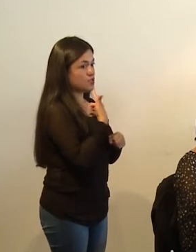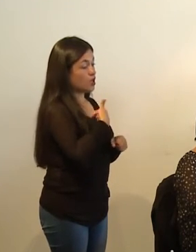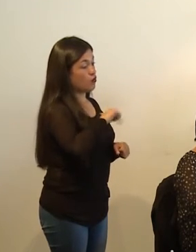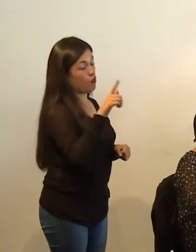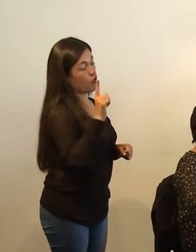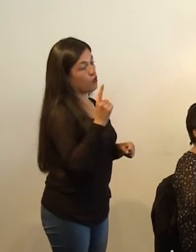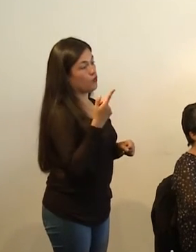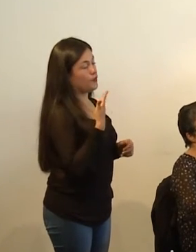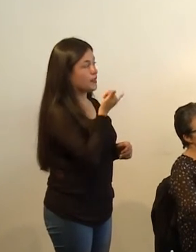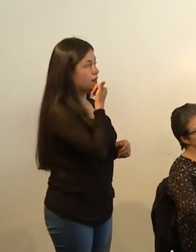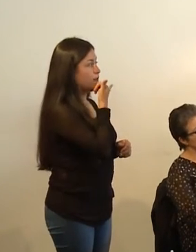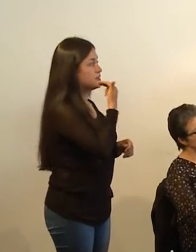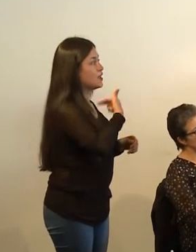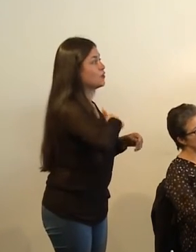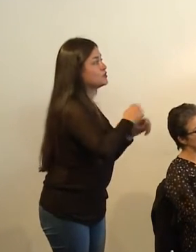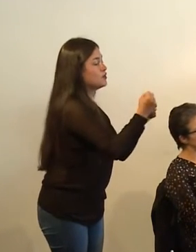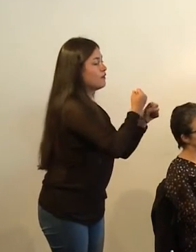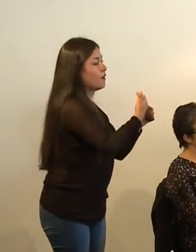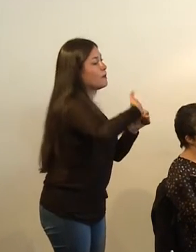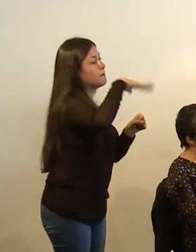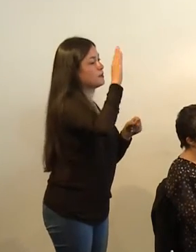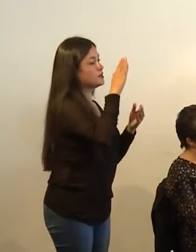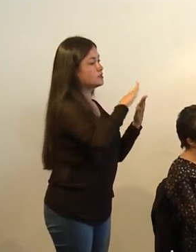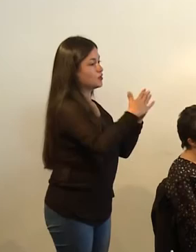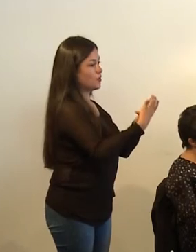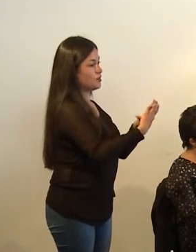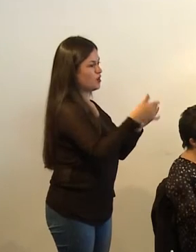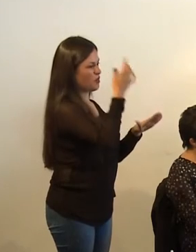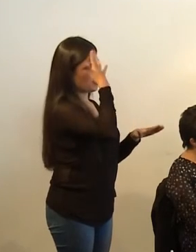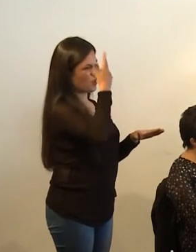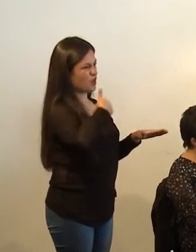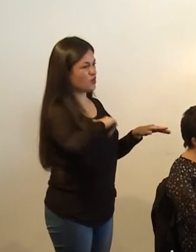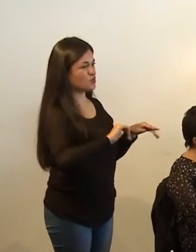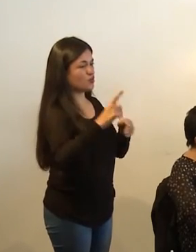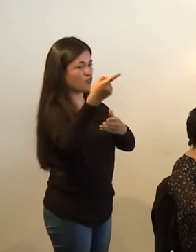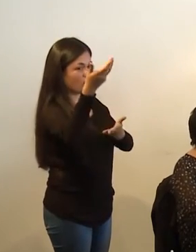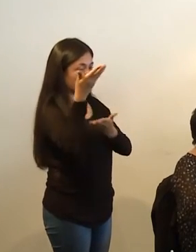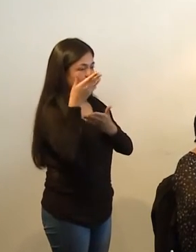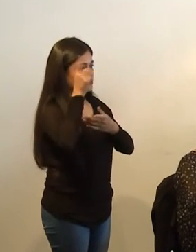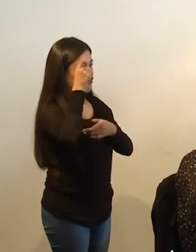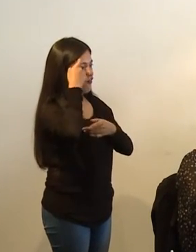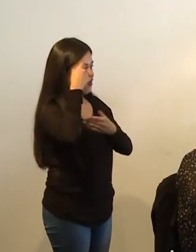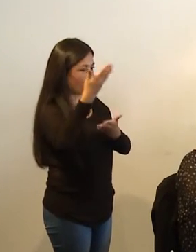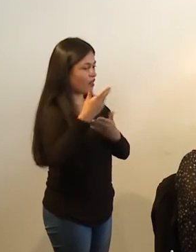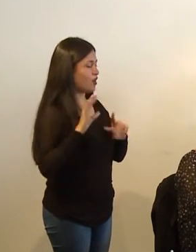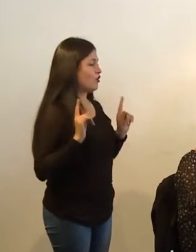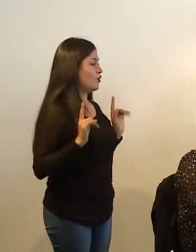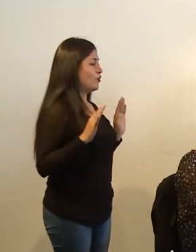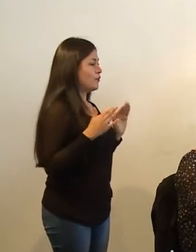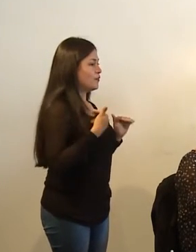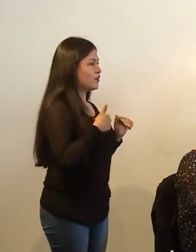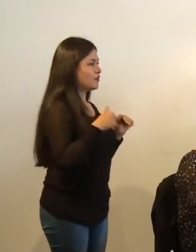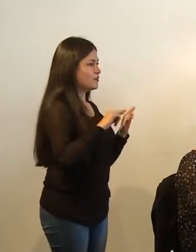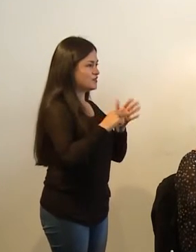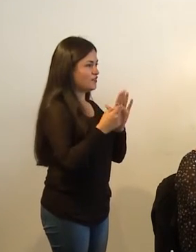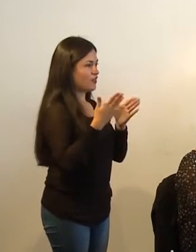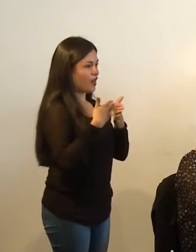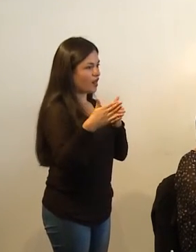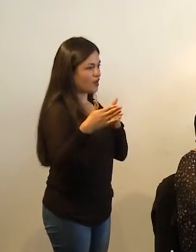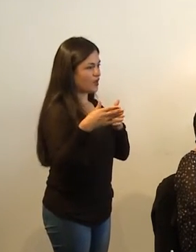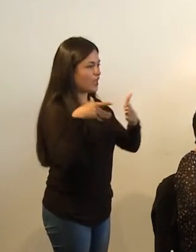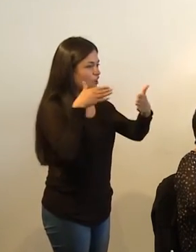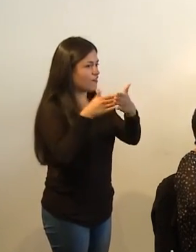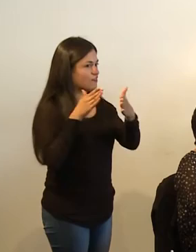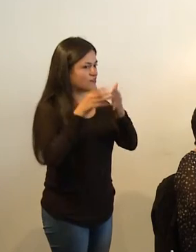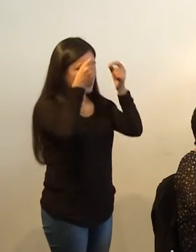que lo nuestro es más comunitario porque no es así paternalista, o sea, se utilizaba como para diferenciar un sentido con lo estatal,